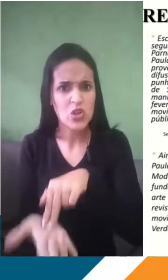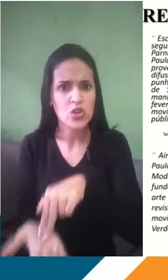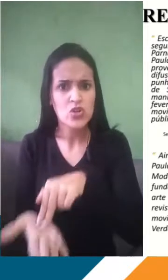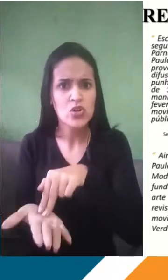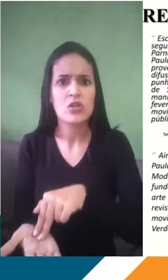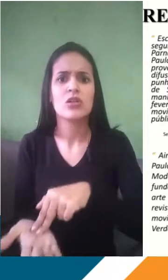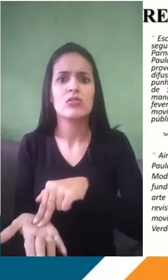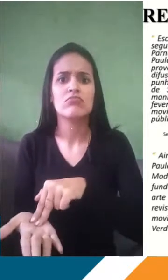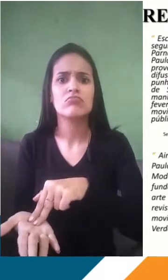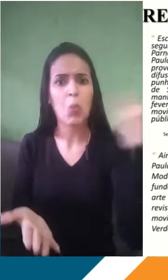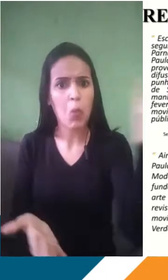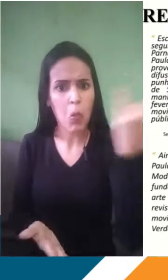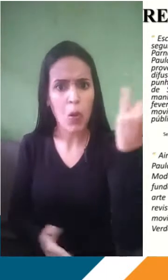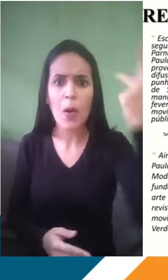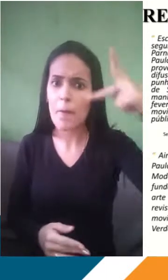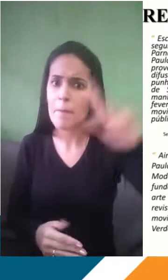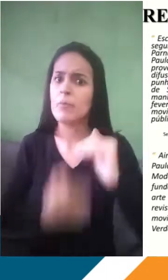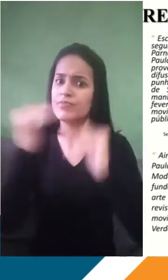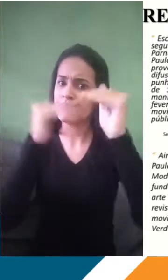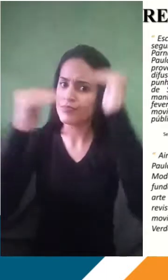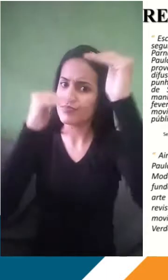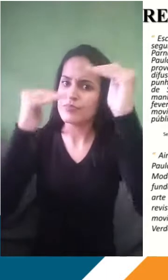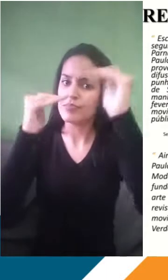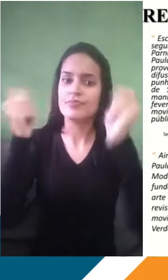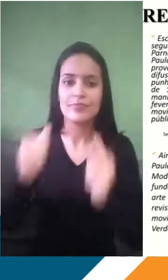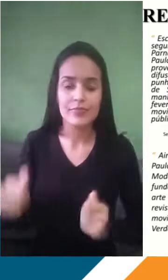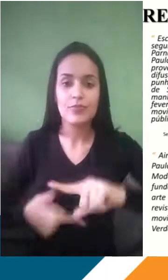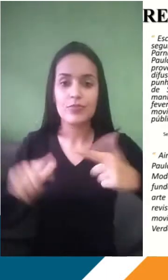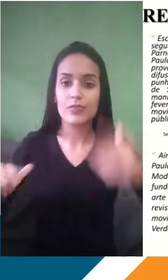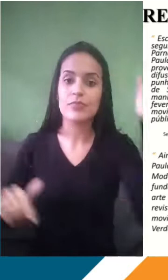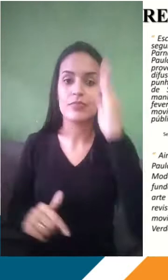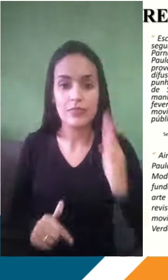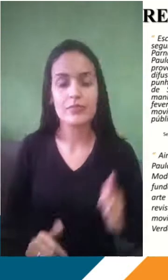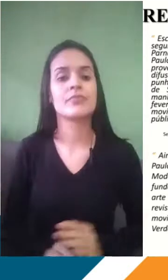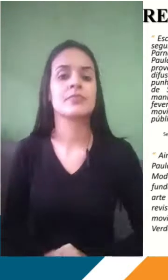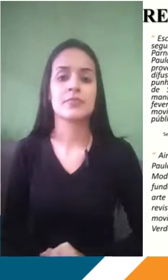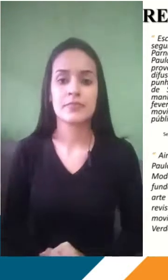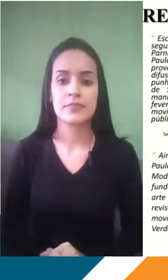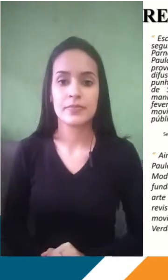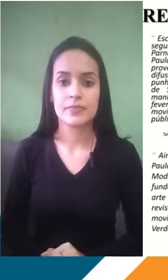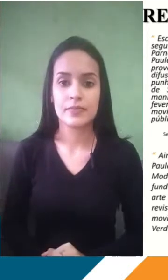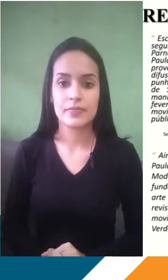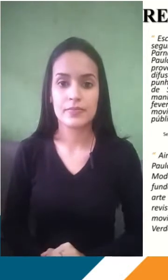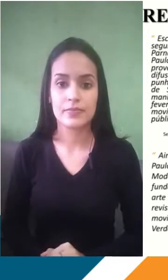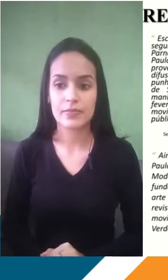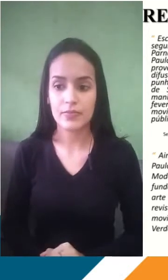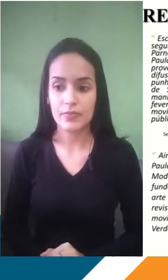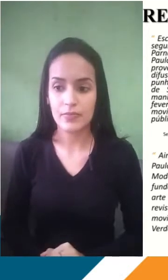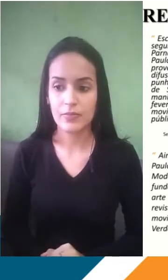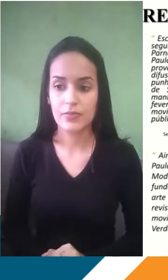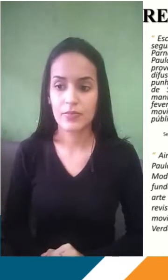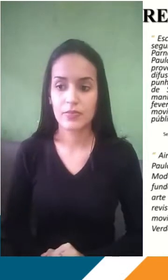no Brasil, ampliando-se por meio de revistas como Claxon e a Revista de Antropofagia, e alguns movimentos como o